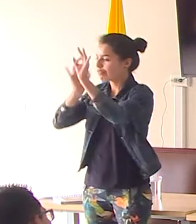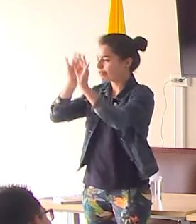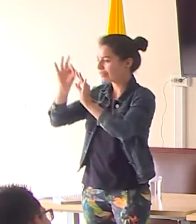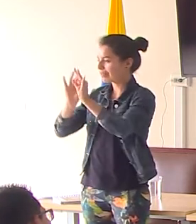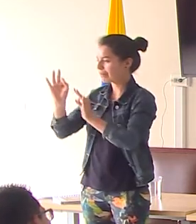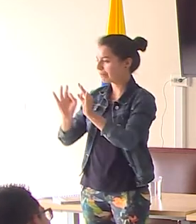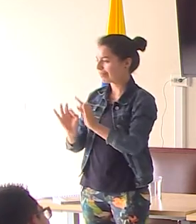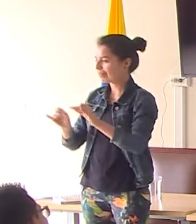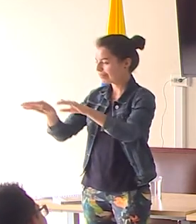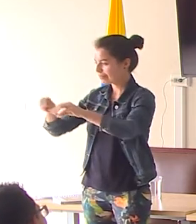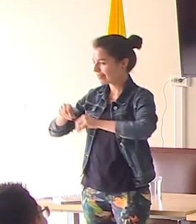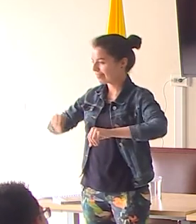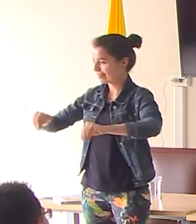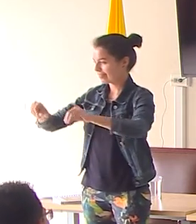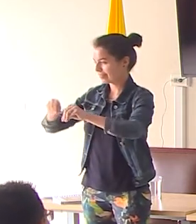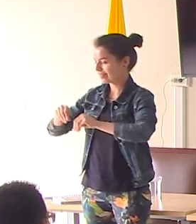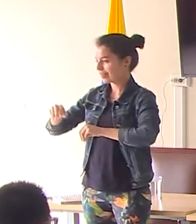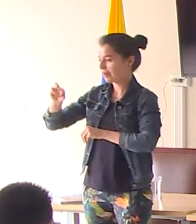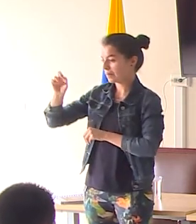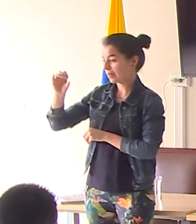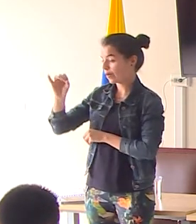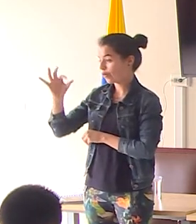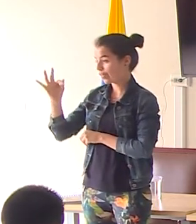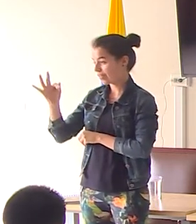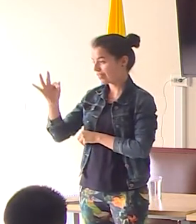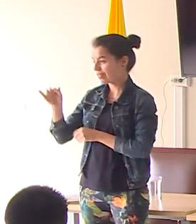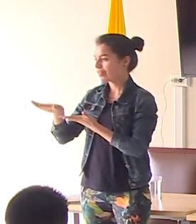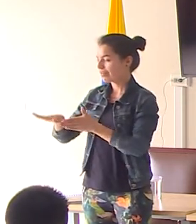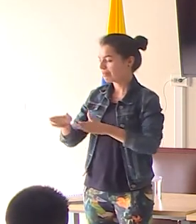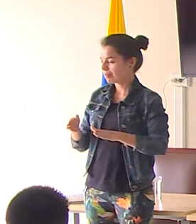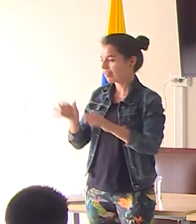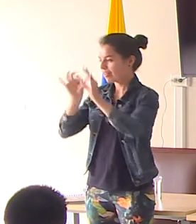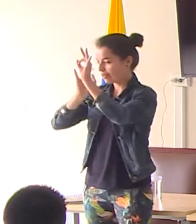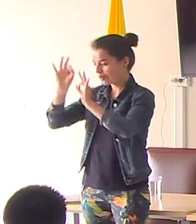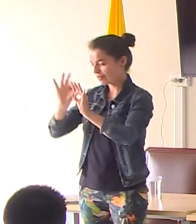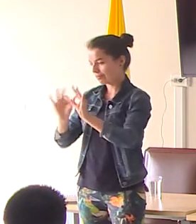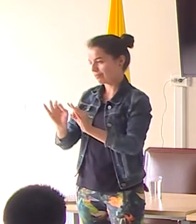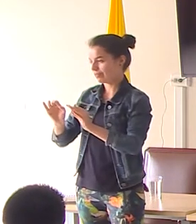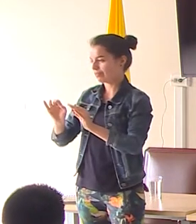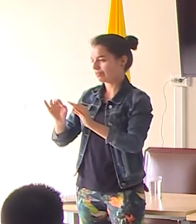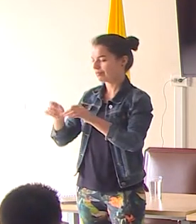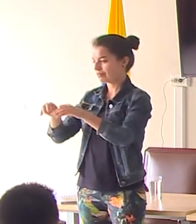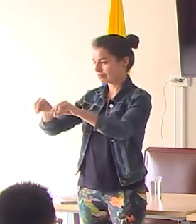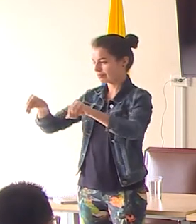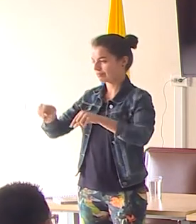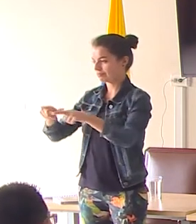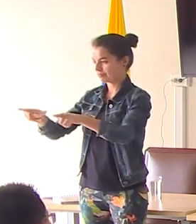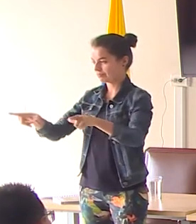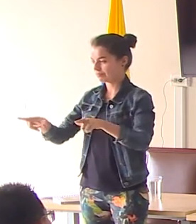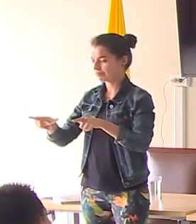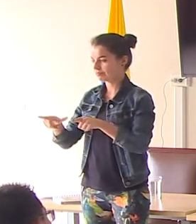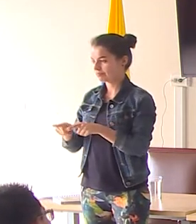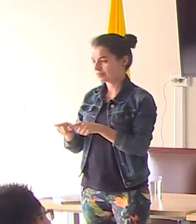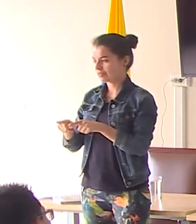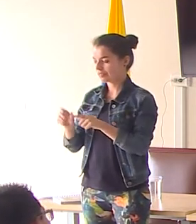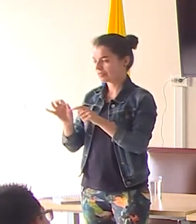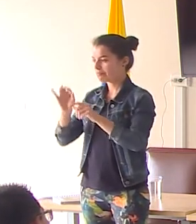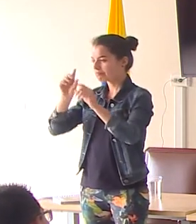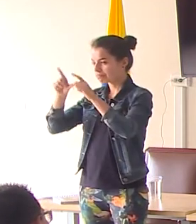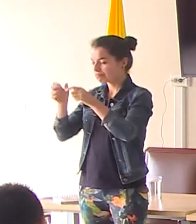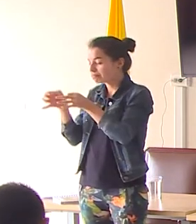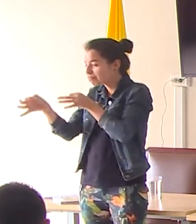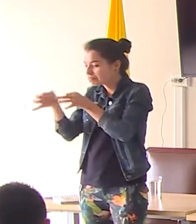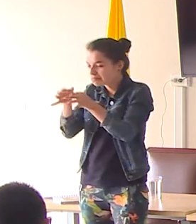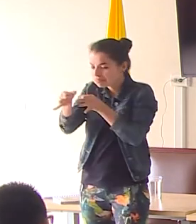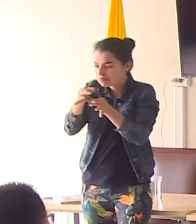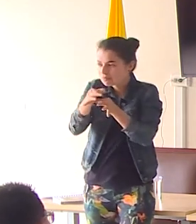hacia donde los peores de los municipios se están dirigiendo tanto bogotá como de los municipios de la sabana están dirigiendo el desarrollo urbano y en